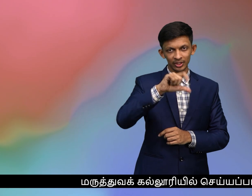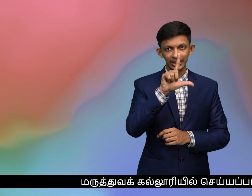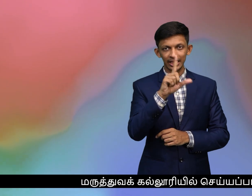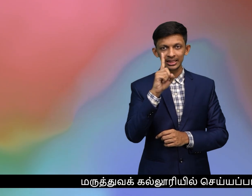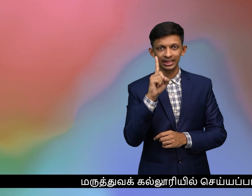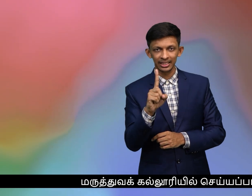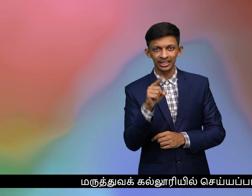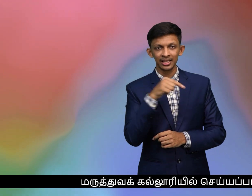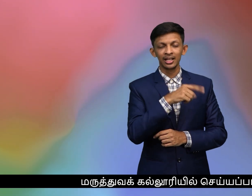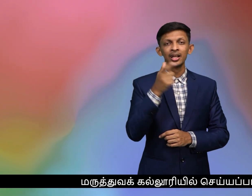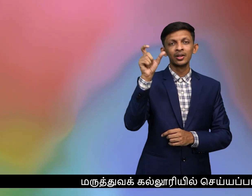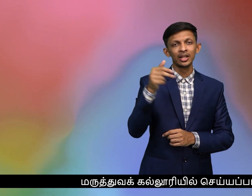செய்யப்பட்டது.